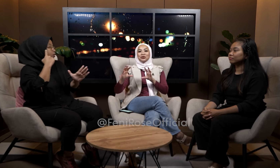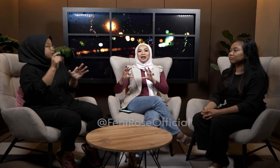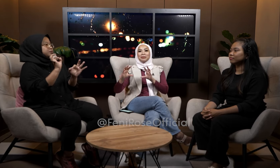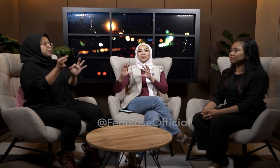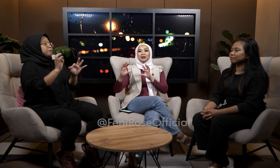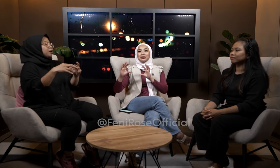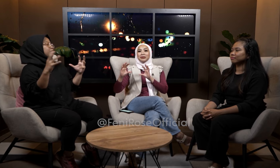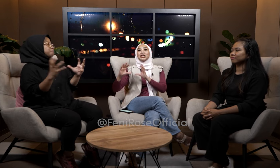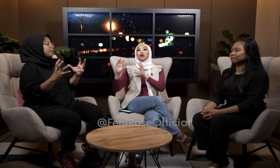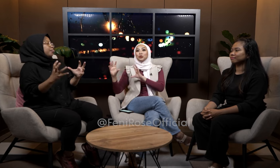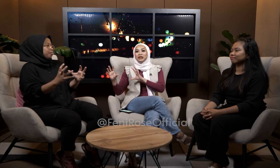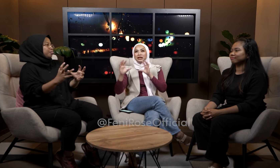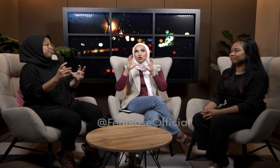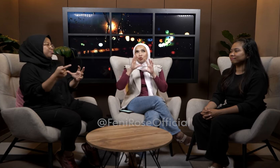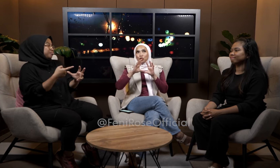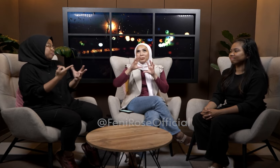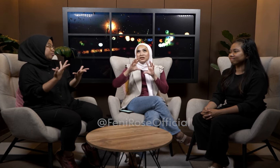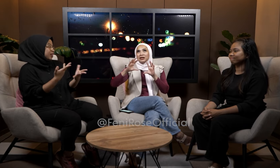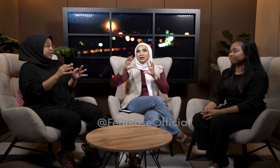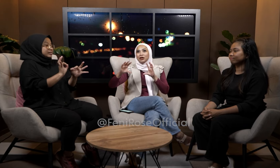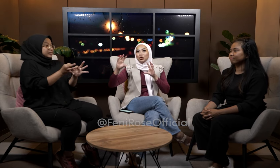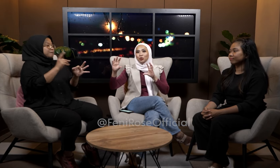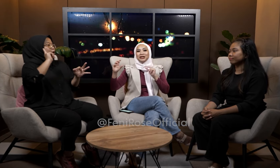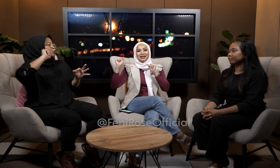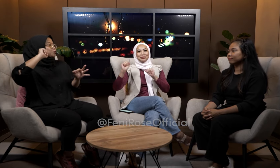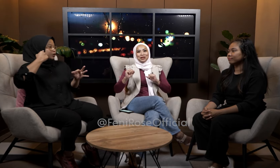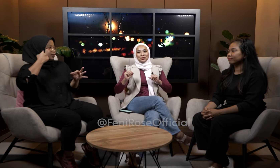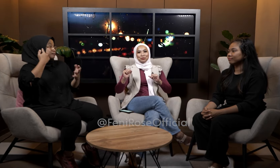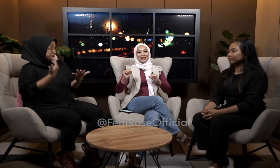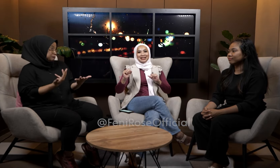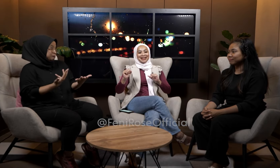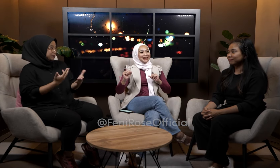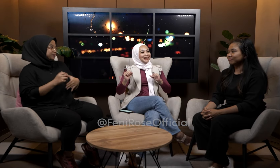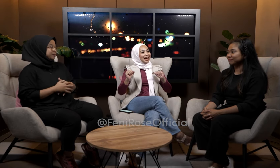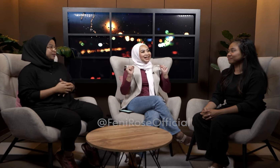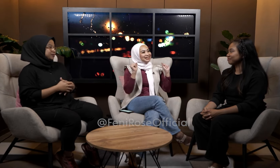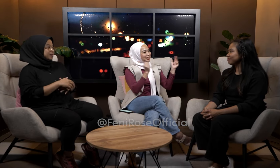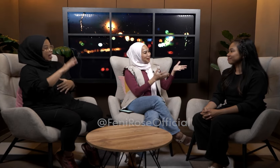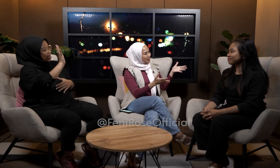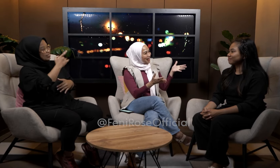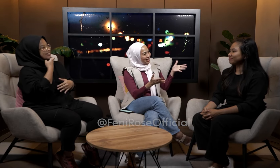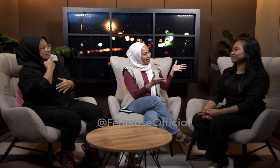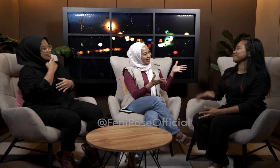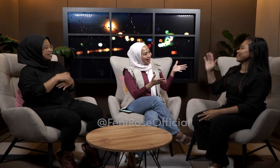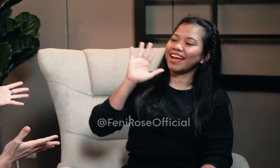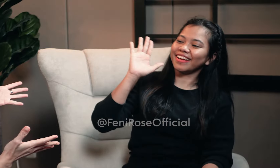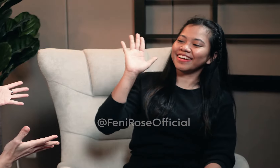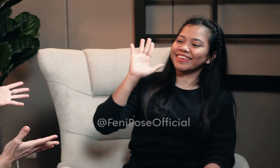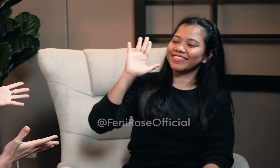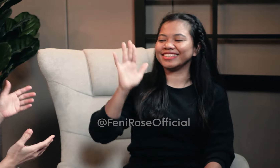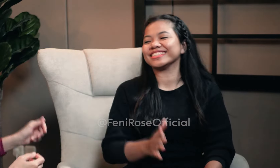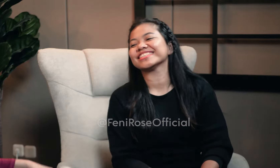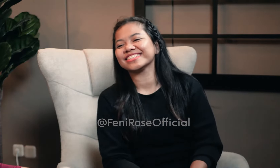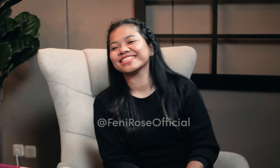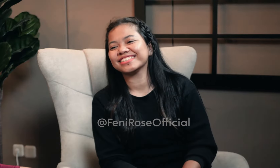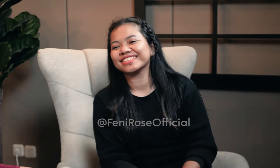ee ang tuli jadi juru bahasa isyarat tuli begitu sebutannya ada Siti rodia Hai didampingi